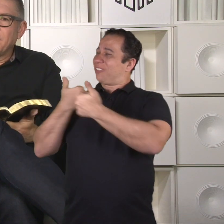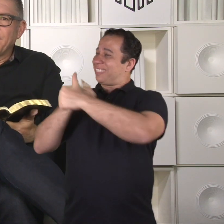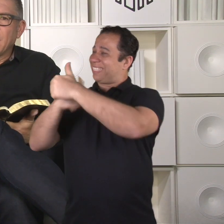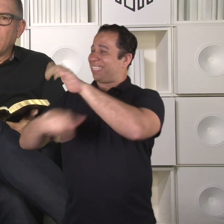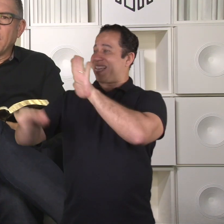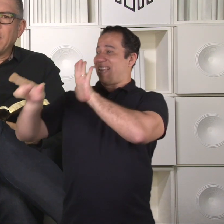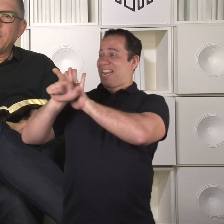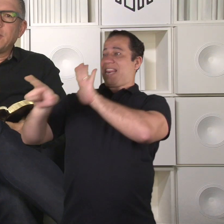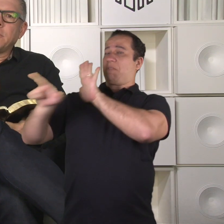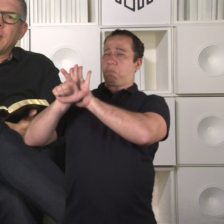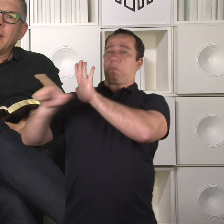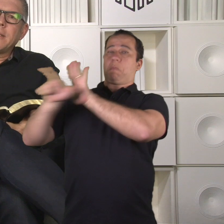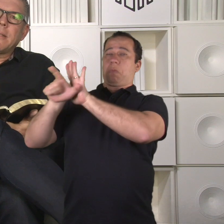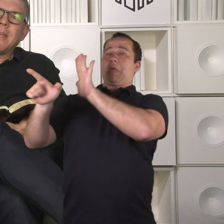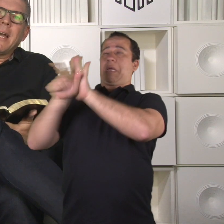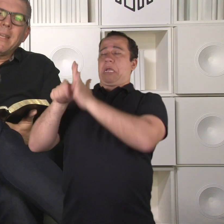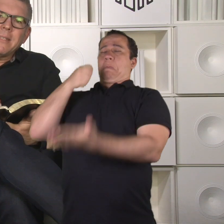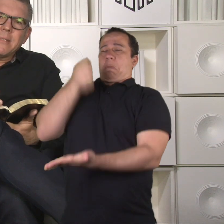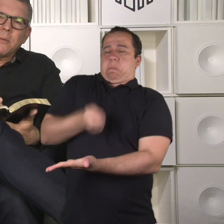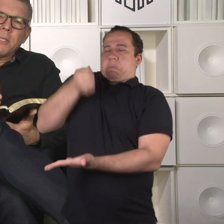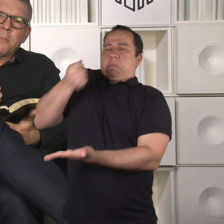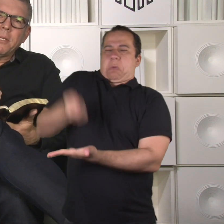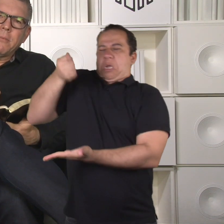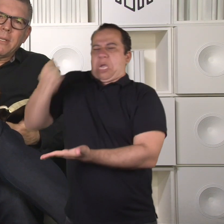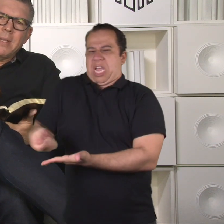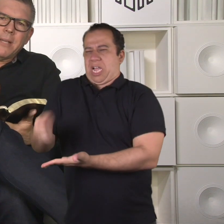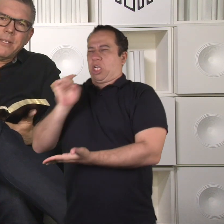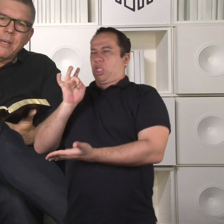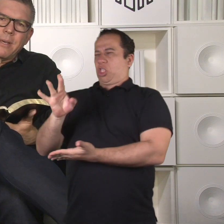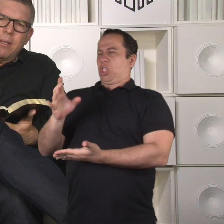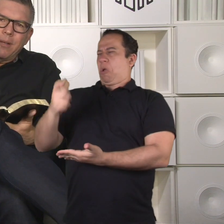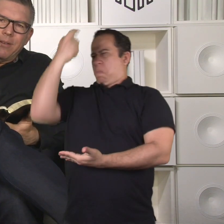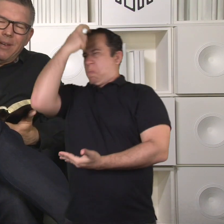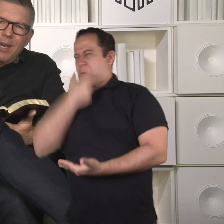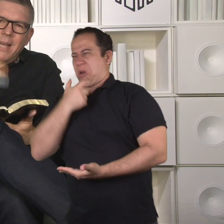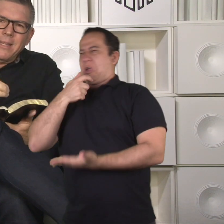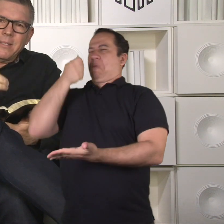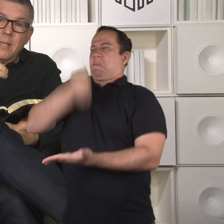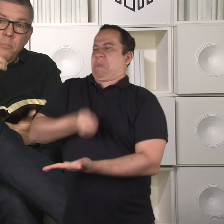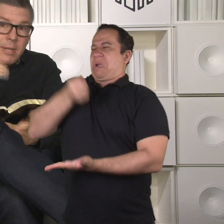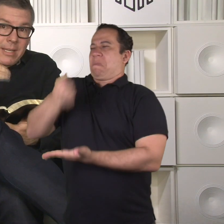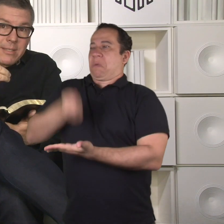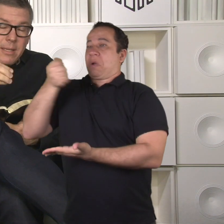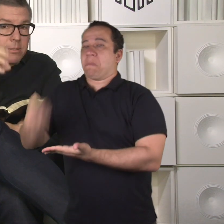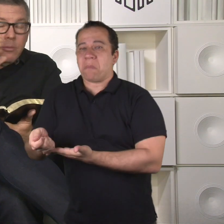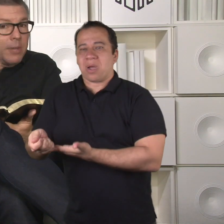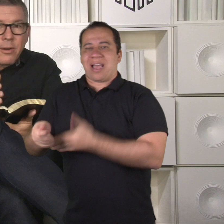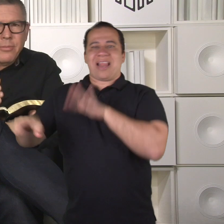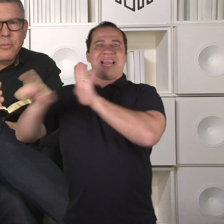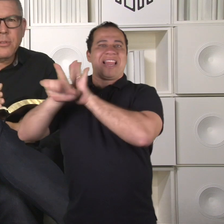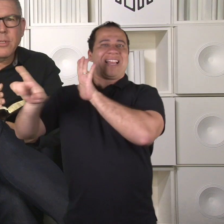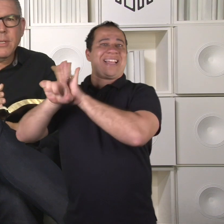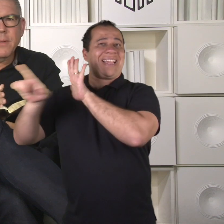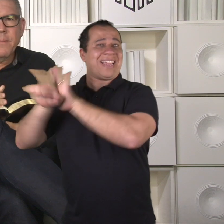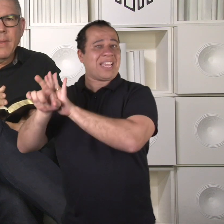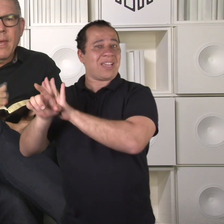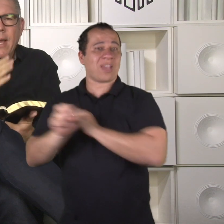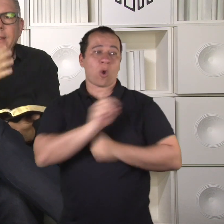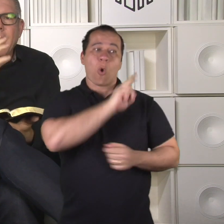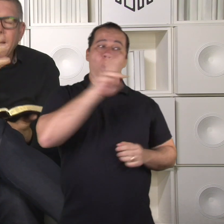funciona. Uma religião moralista e legalista, uma espiritualidade legalista e moralista, isso não